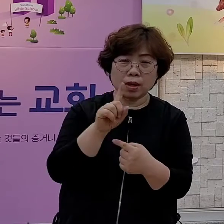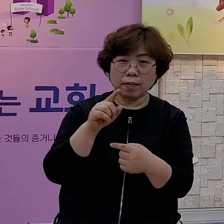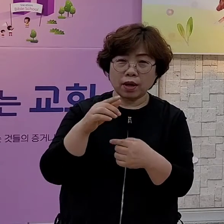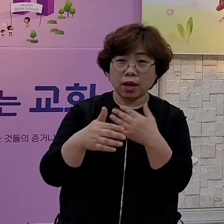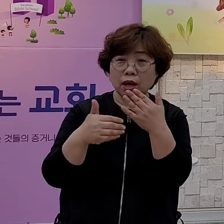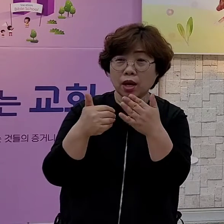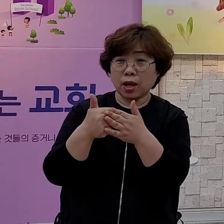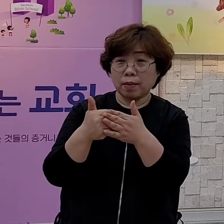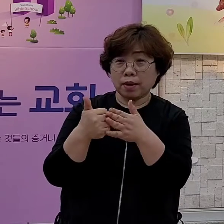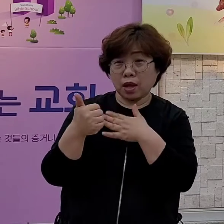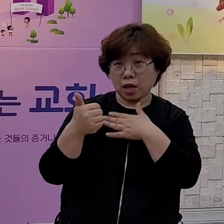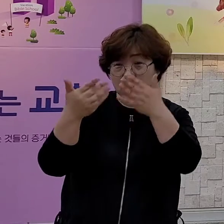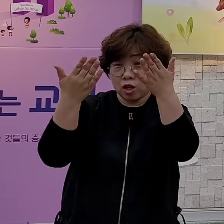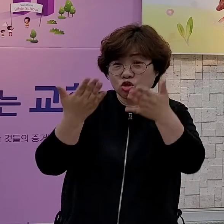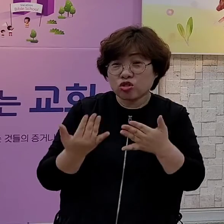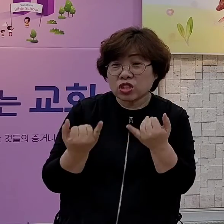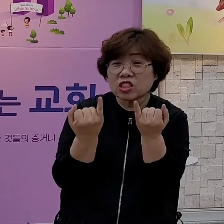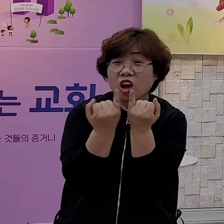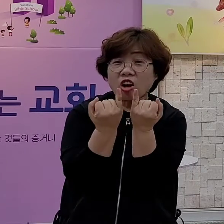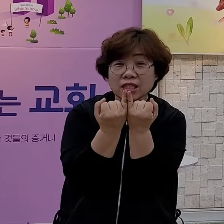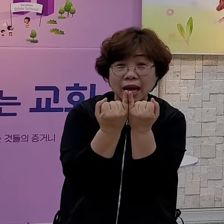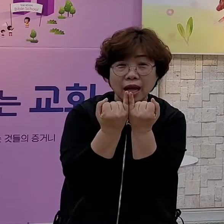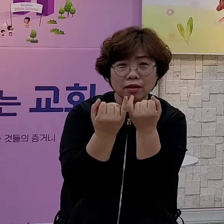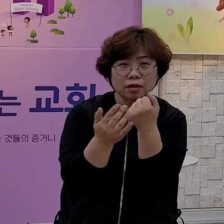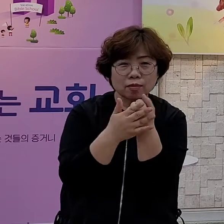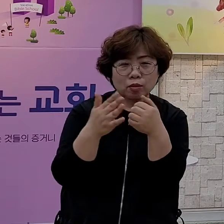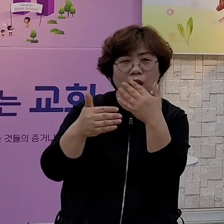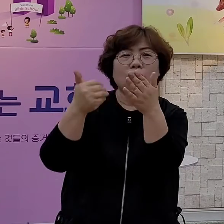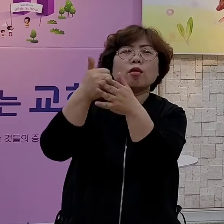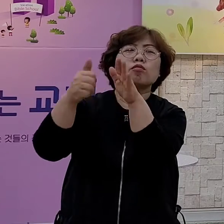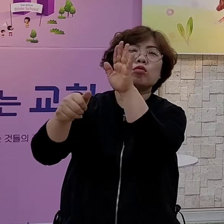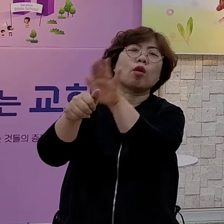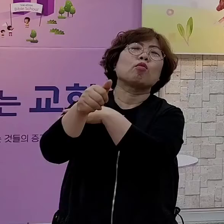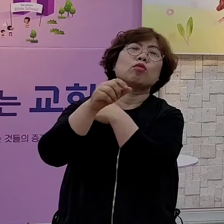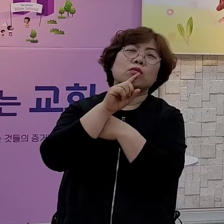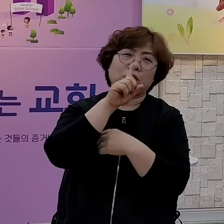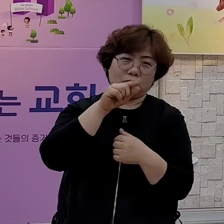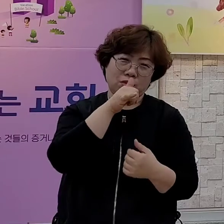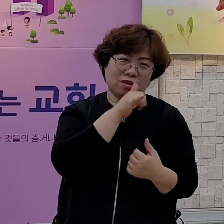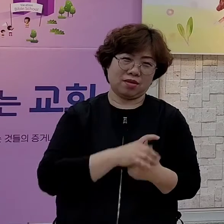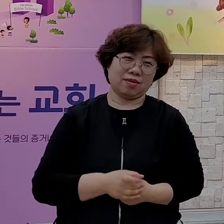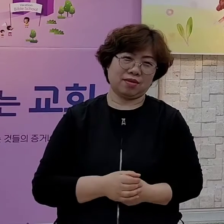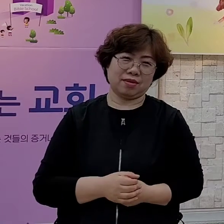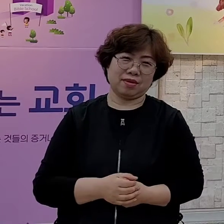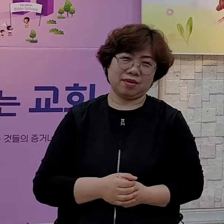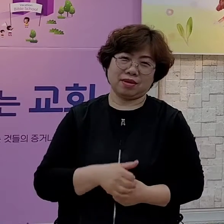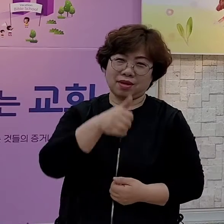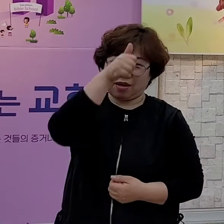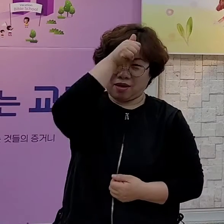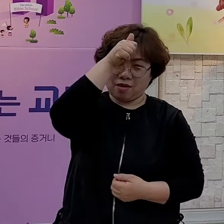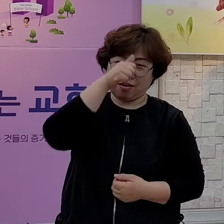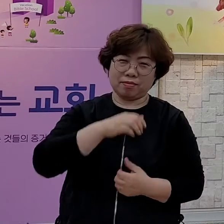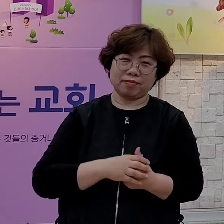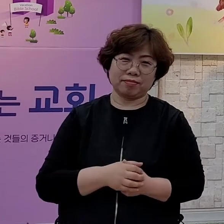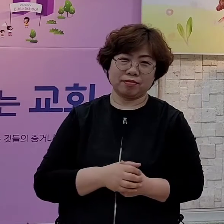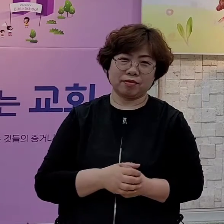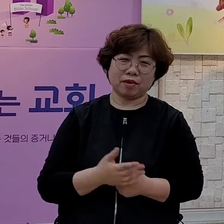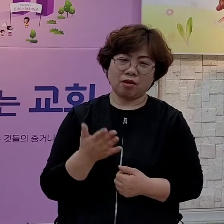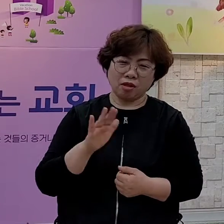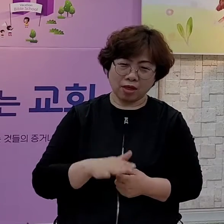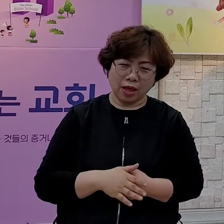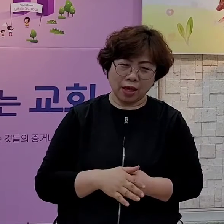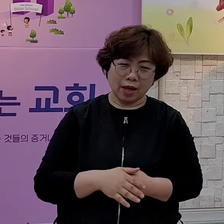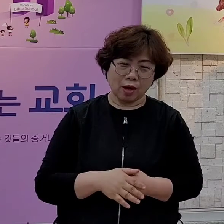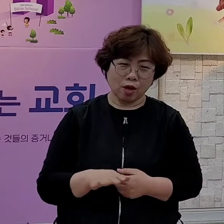때문이다. 이 말을 하고 있는 거예요. 저는 이 말씀을 보면서 만약에 아담이 그날 하나님께서 너 왜 그거